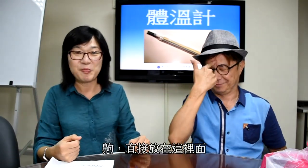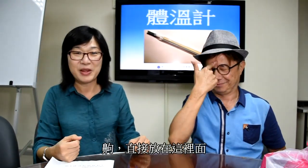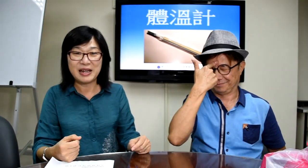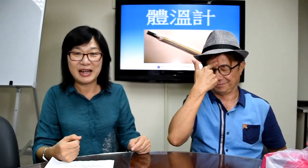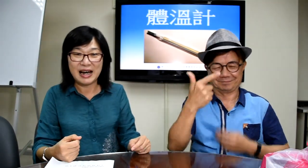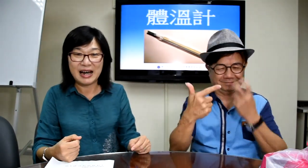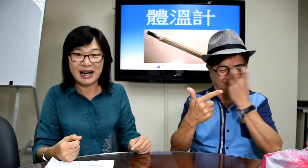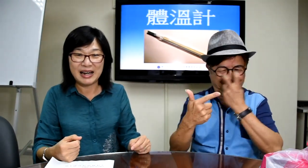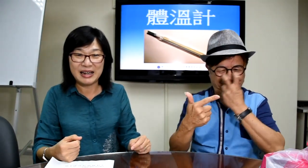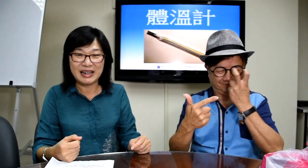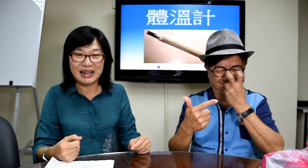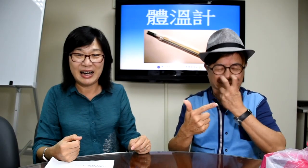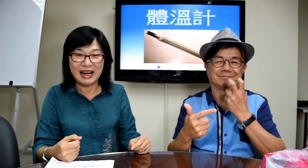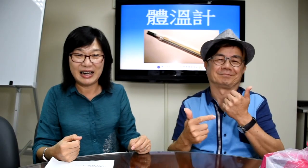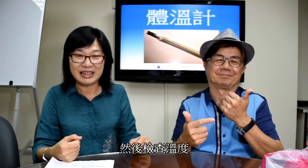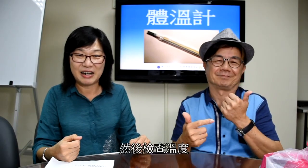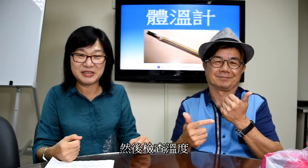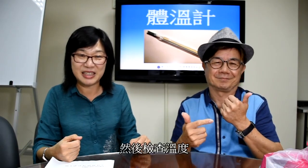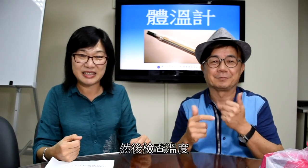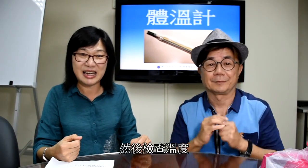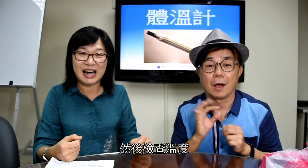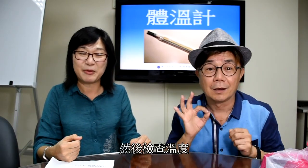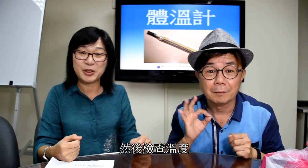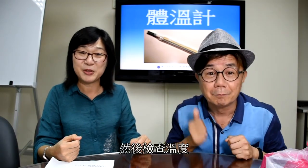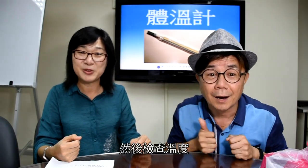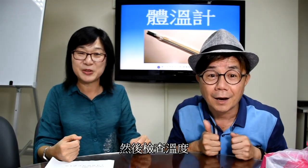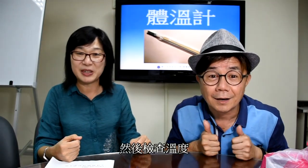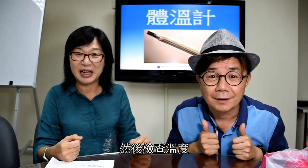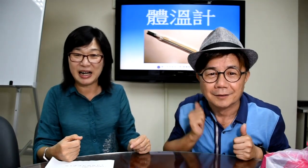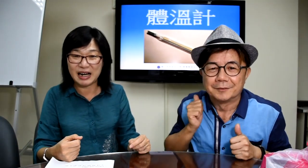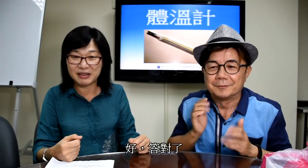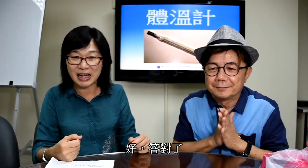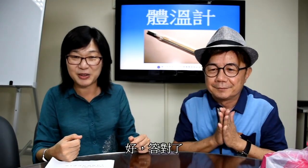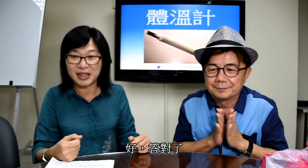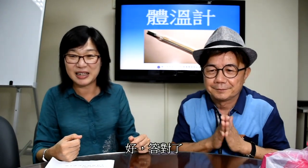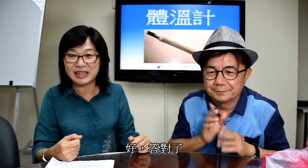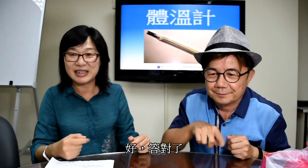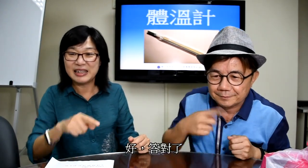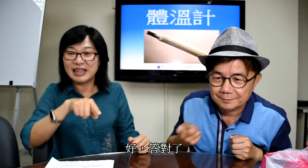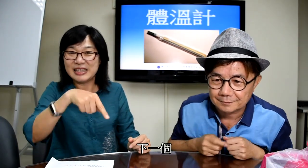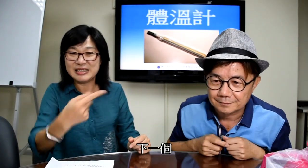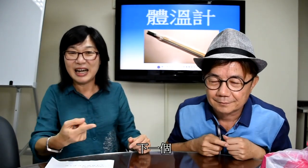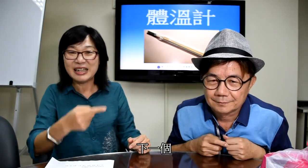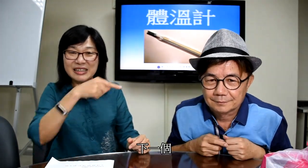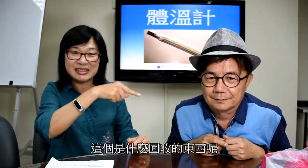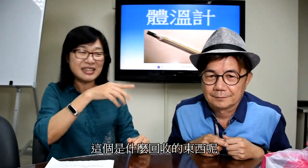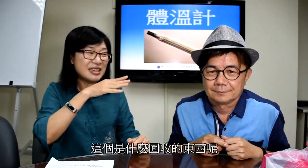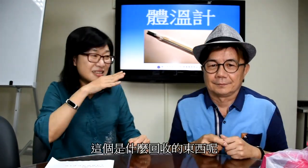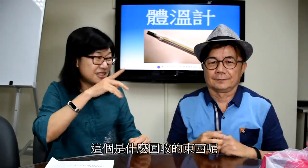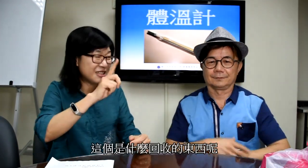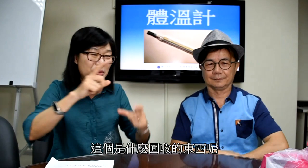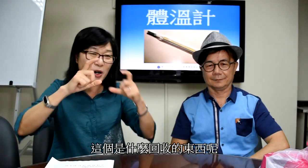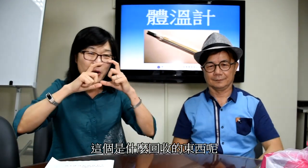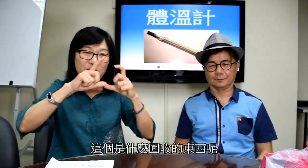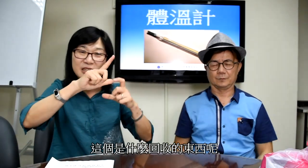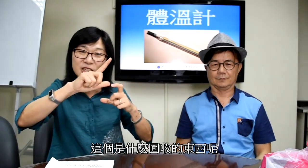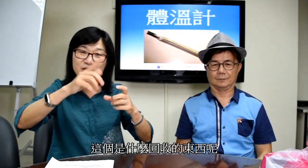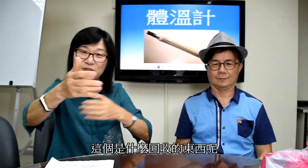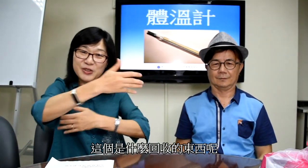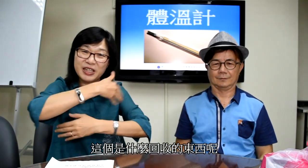然后检查温度，好，答对了， 下一个，这个是什么回收的